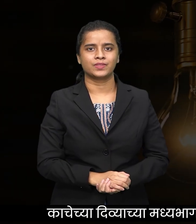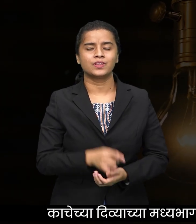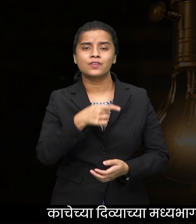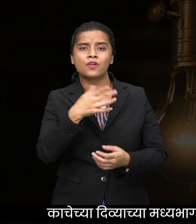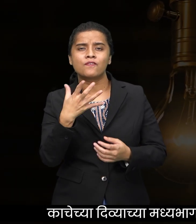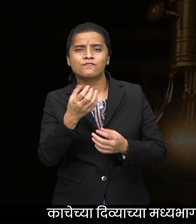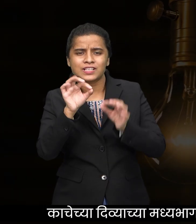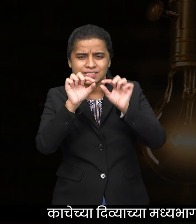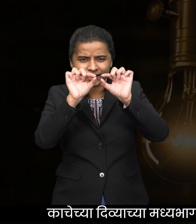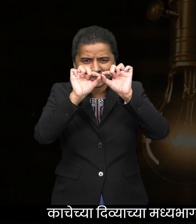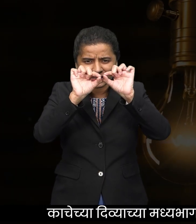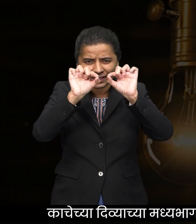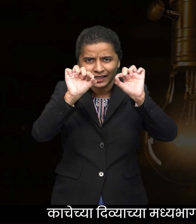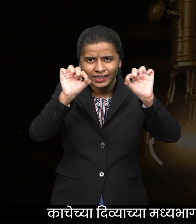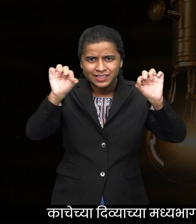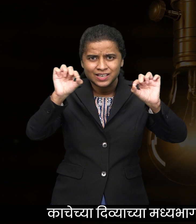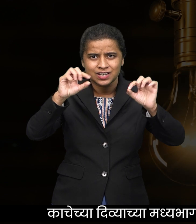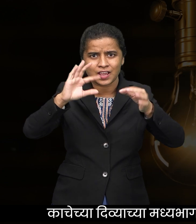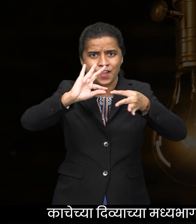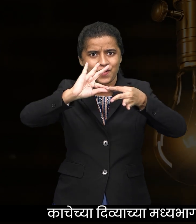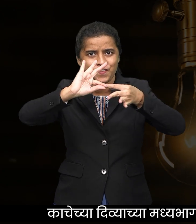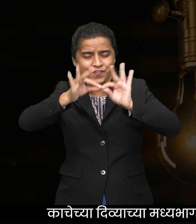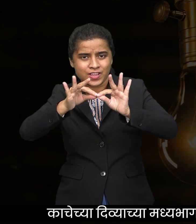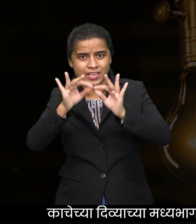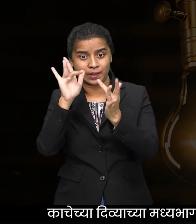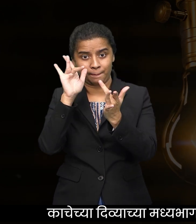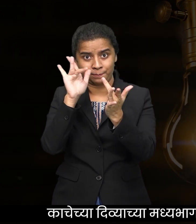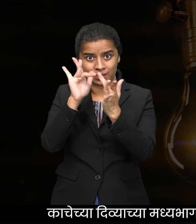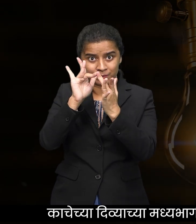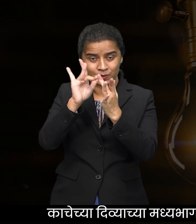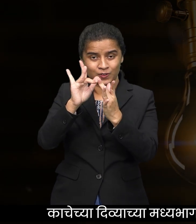काचेच्या दिव्याच्या मध्यभागी आपल्याला एक पातळ तार आढळते.